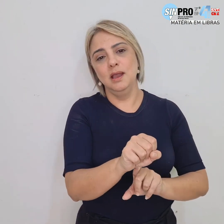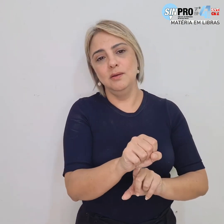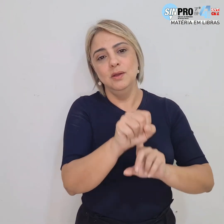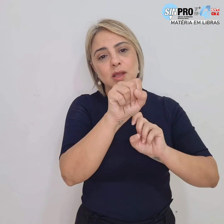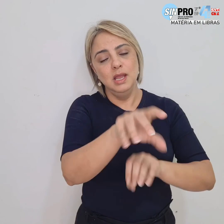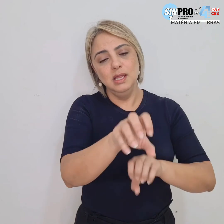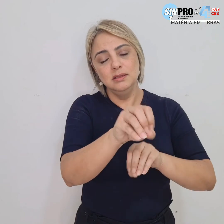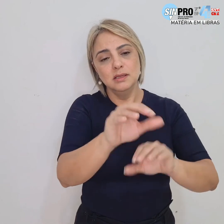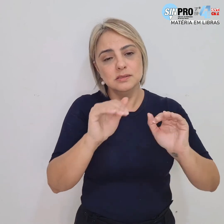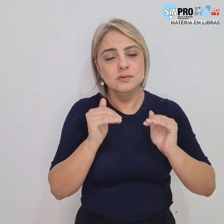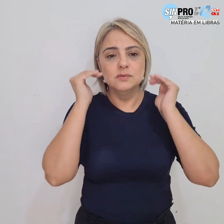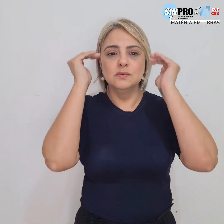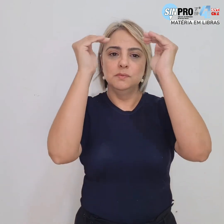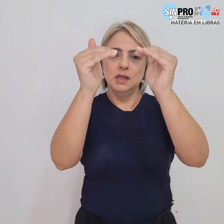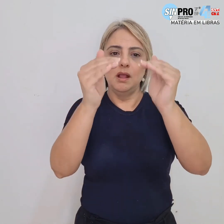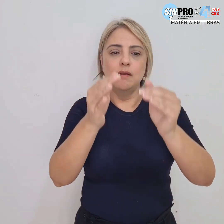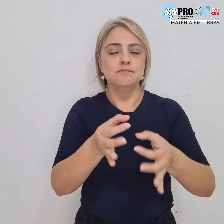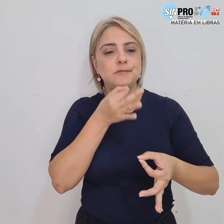educação superior, critica a professora.